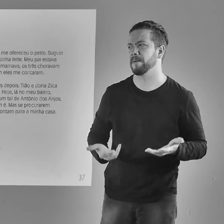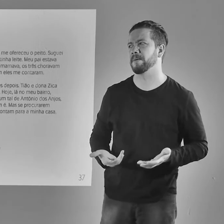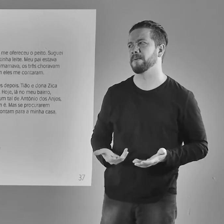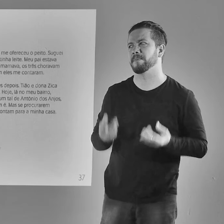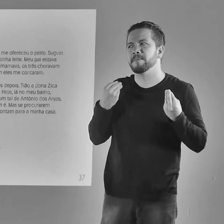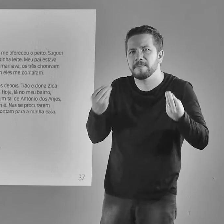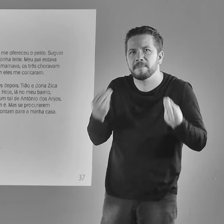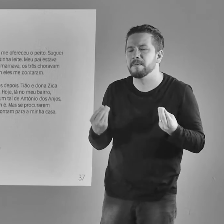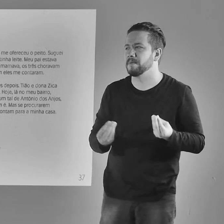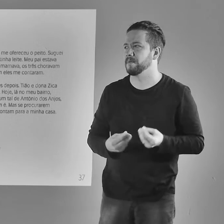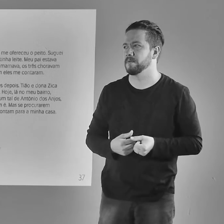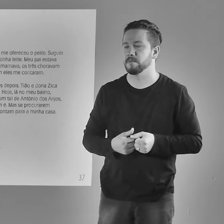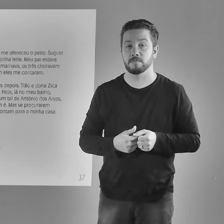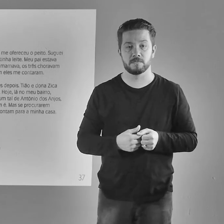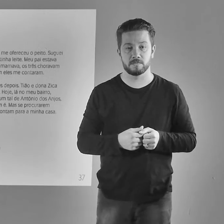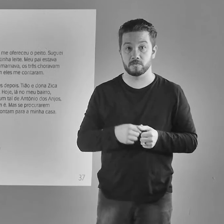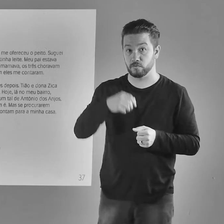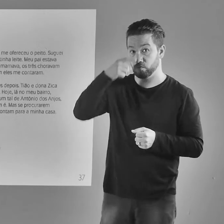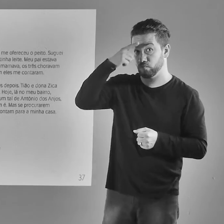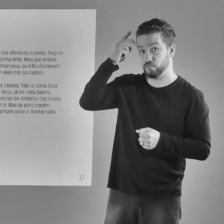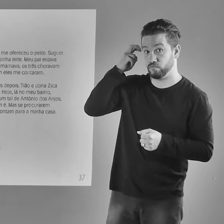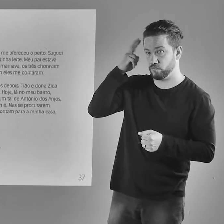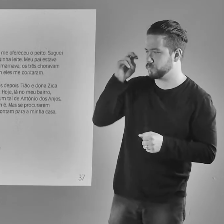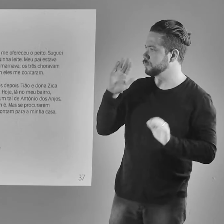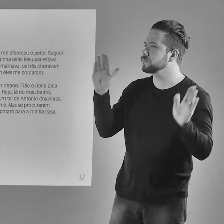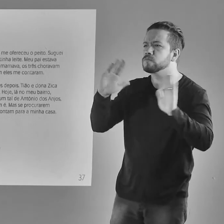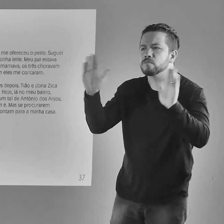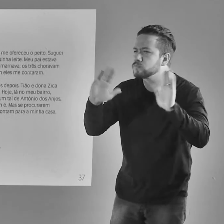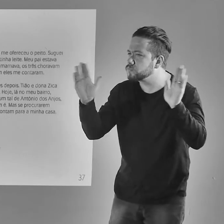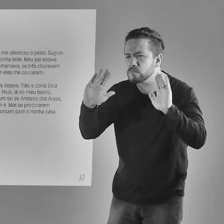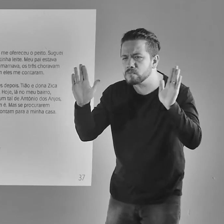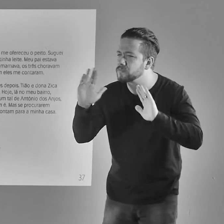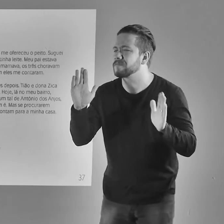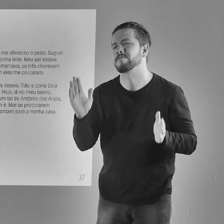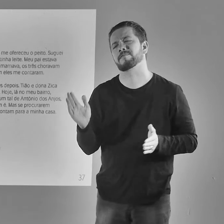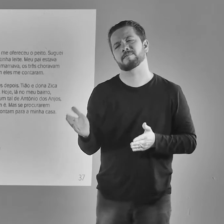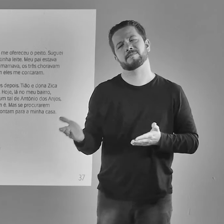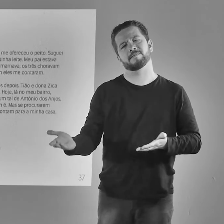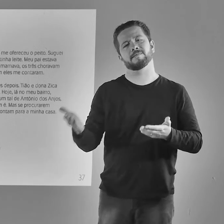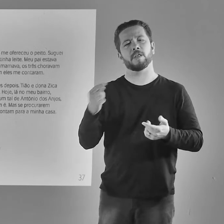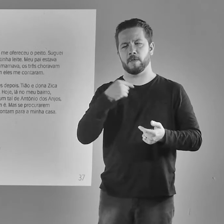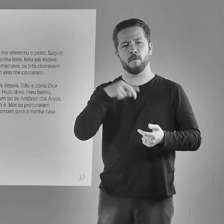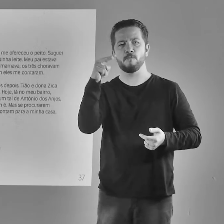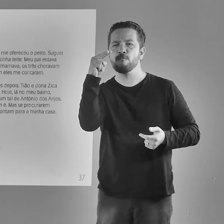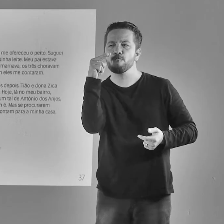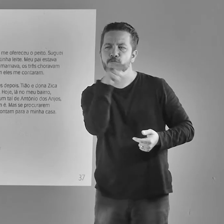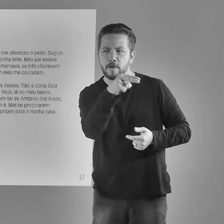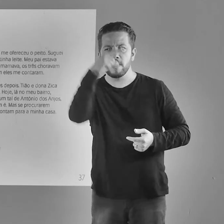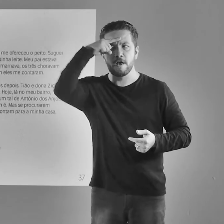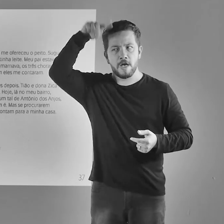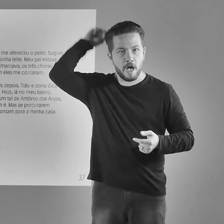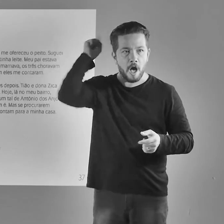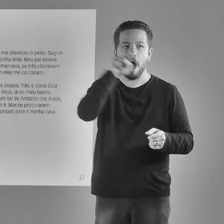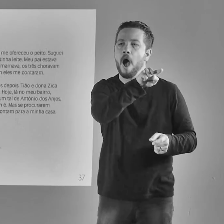alguém? Tião completou. Pode ficar sossegada, comadre. Eu vi tudo. Ele